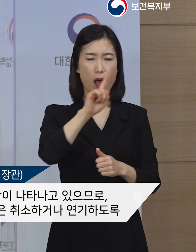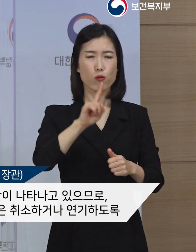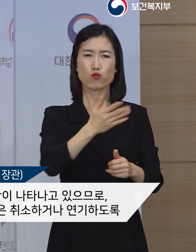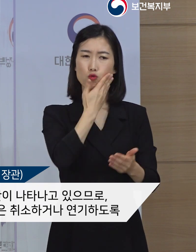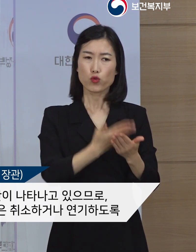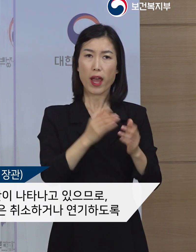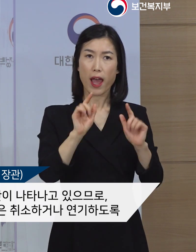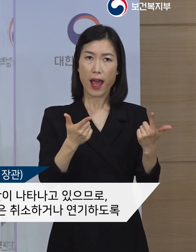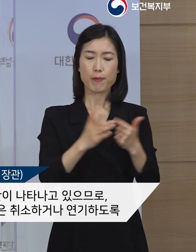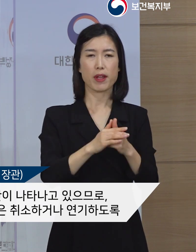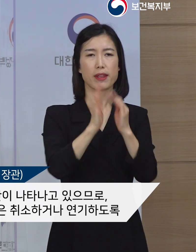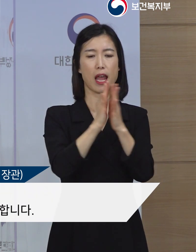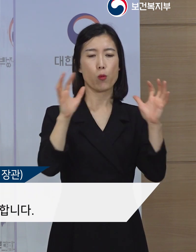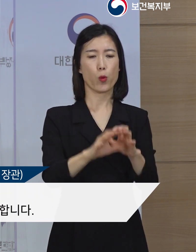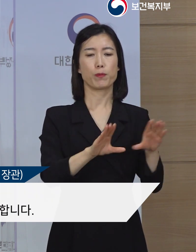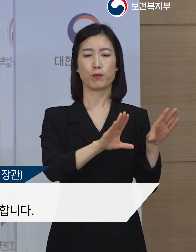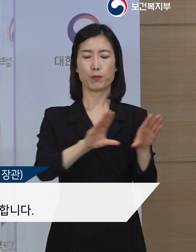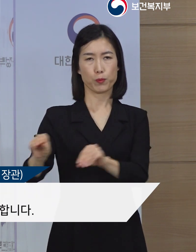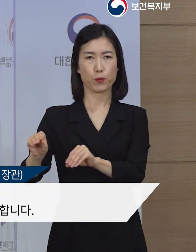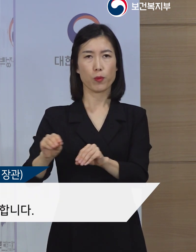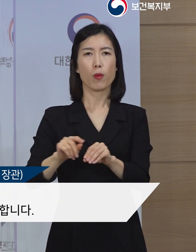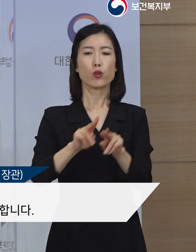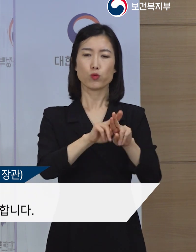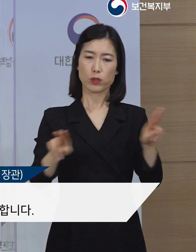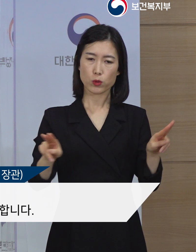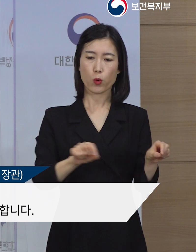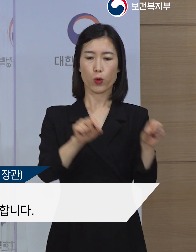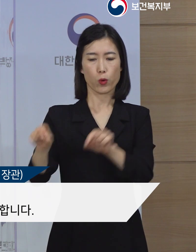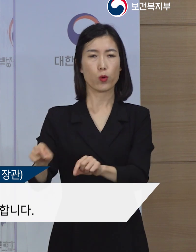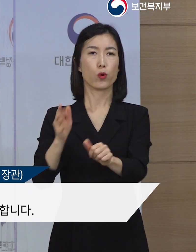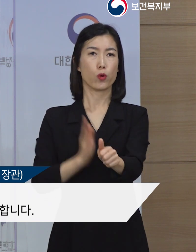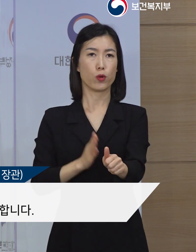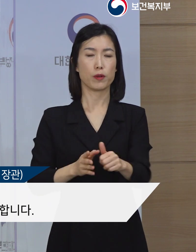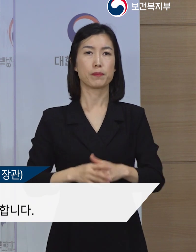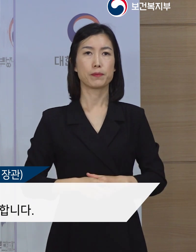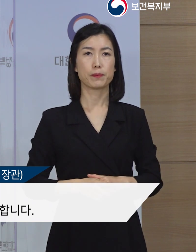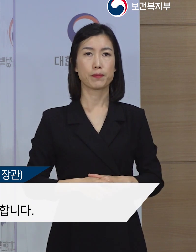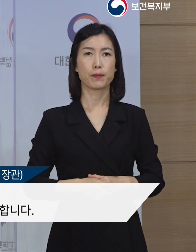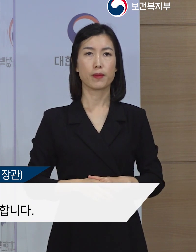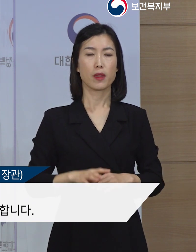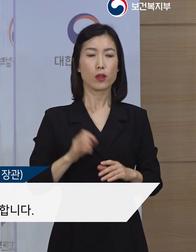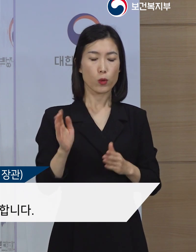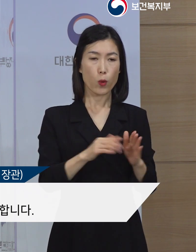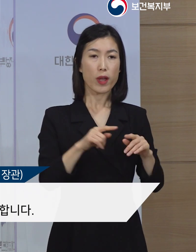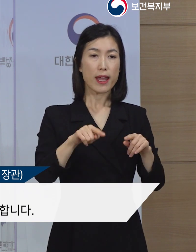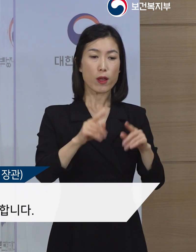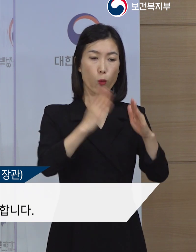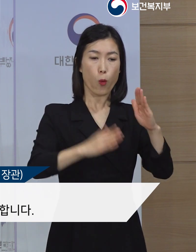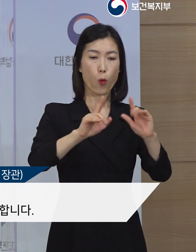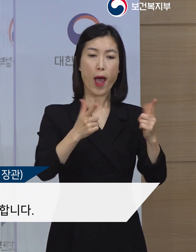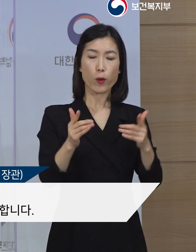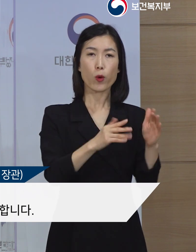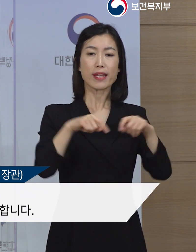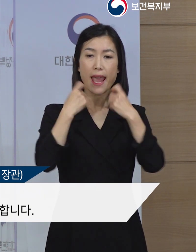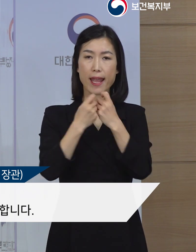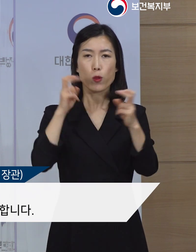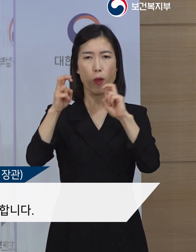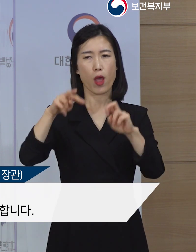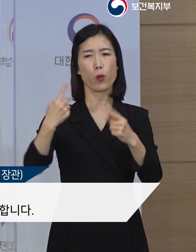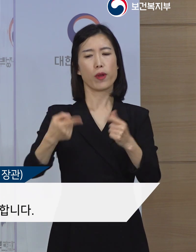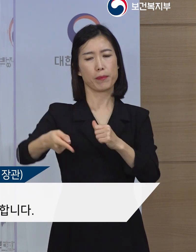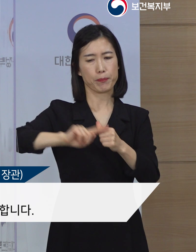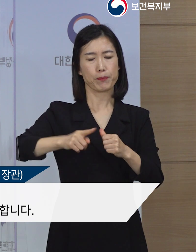모임은 취소하거나 연기하도록 특별 지침을 시행합니다. 민간 부문도 적극적으로 동참해 줄